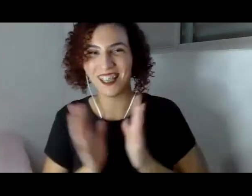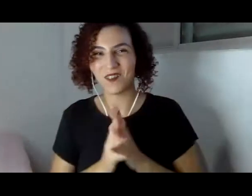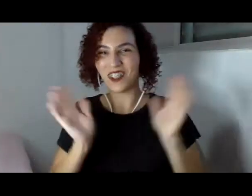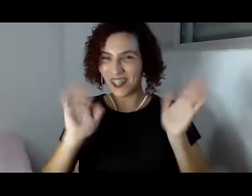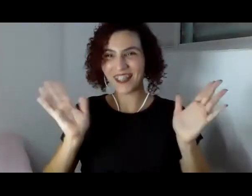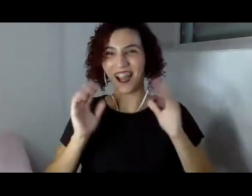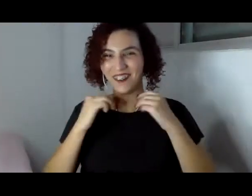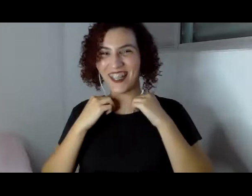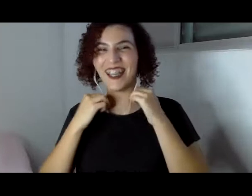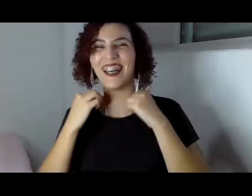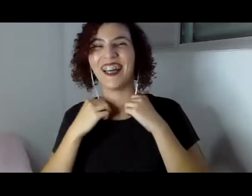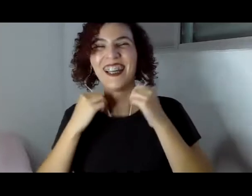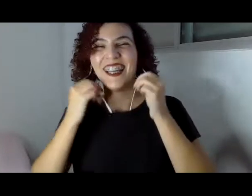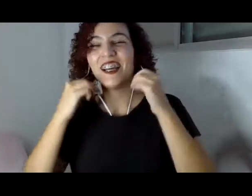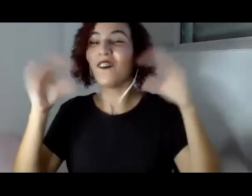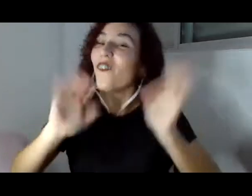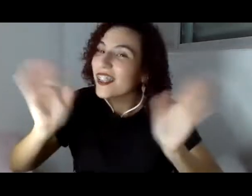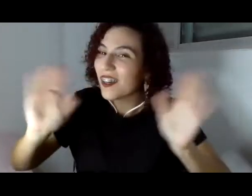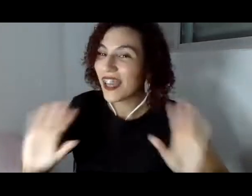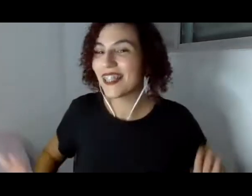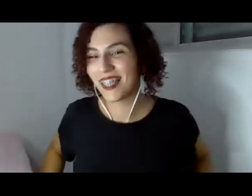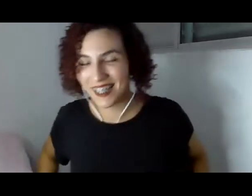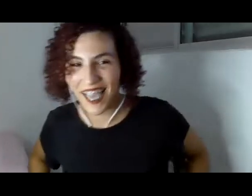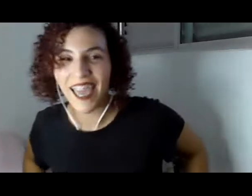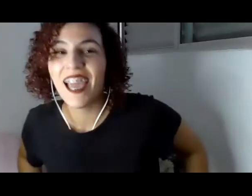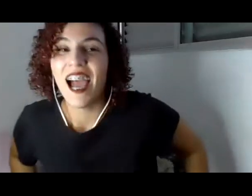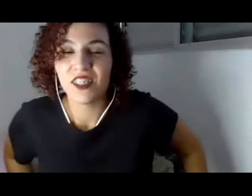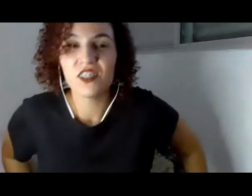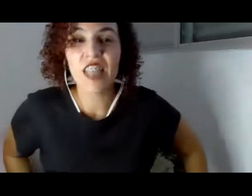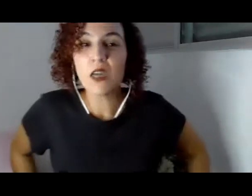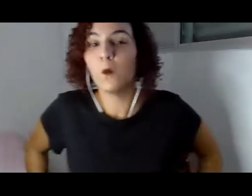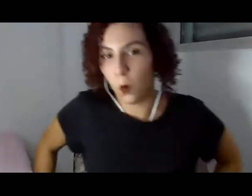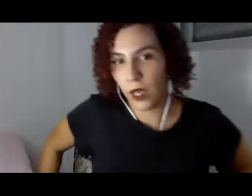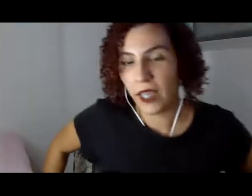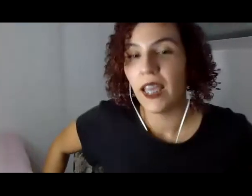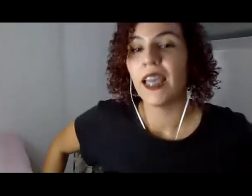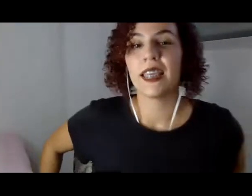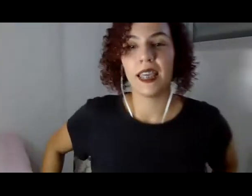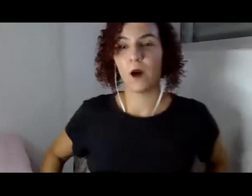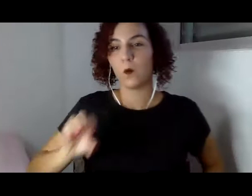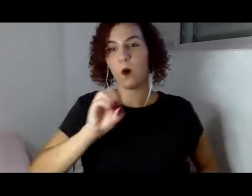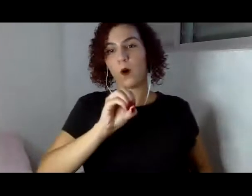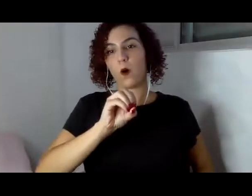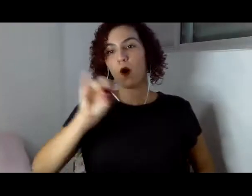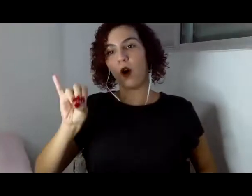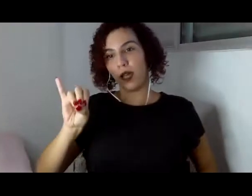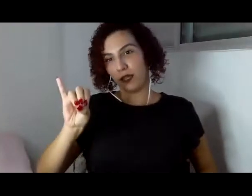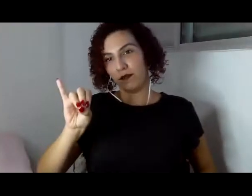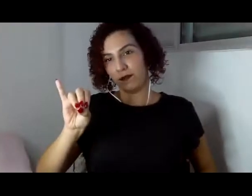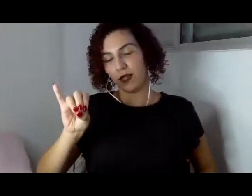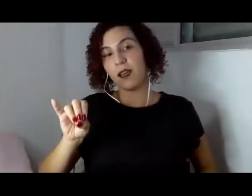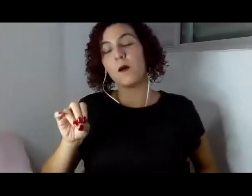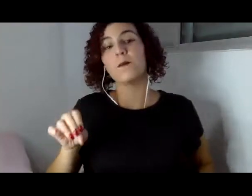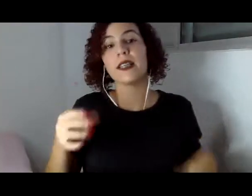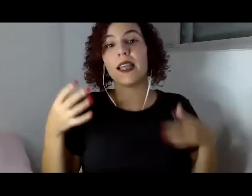tá, gente? Pode dar tchau. Oi também, se quiser. A gente tem um oi, que é um